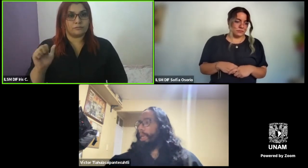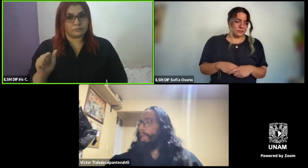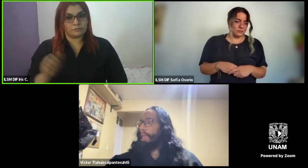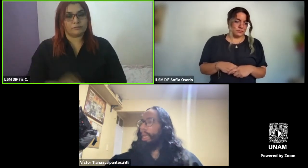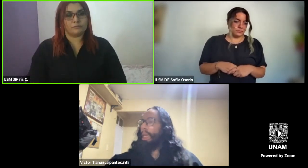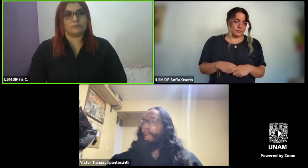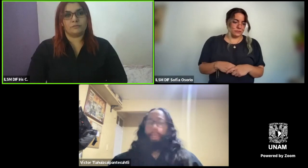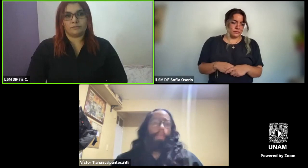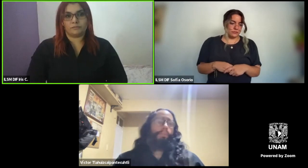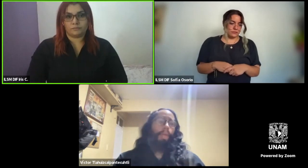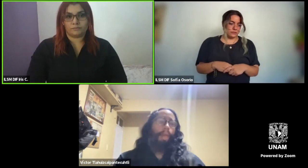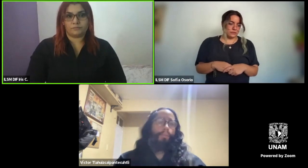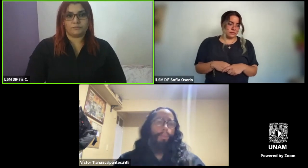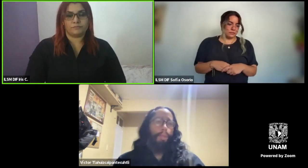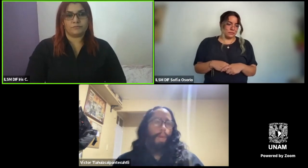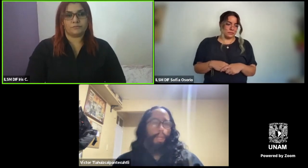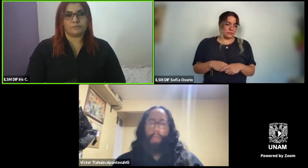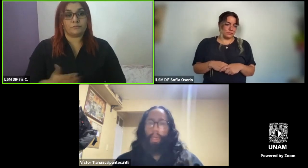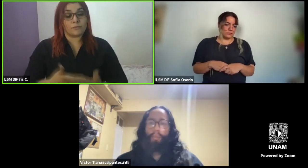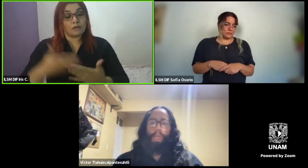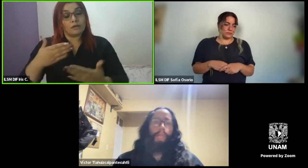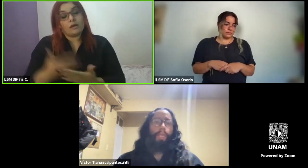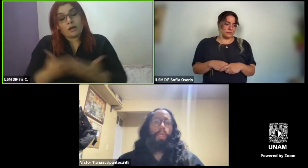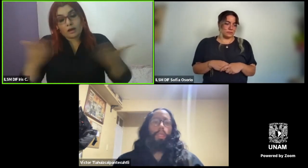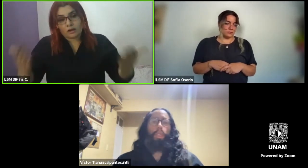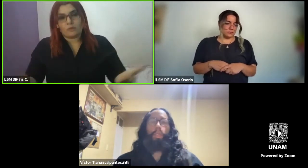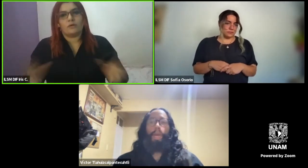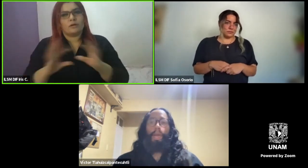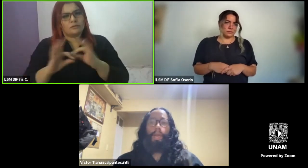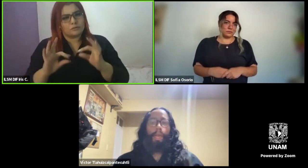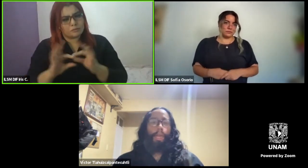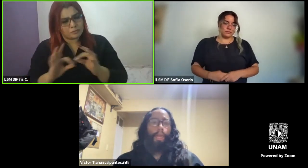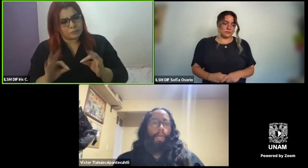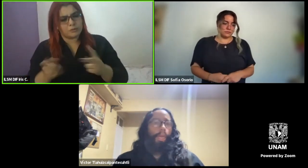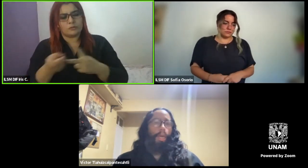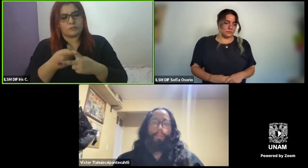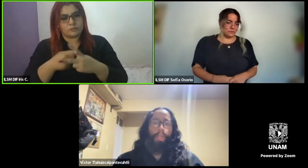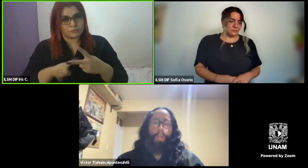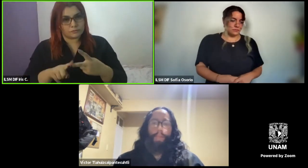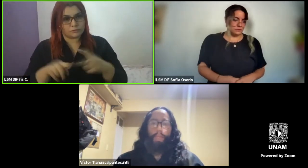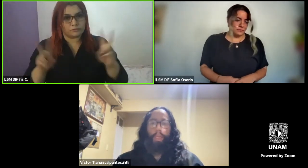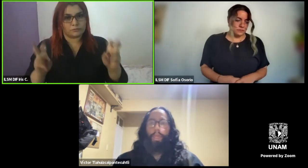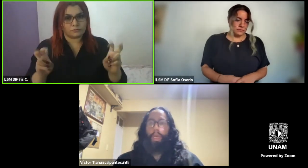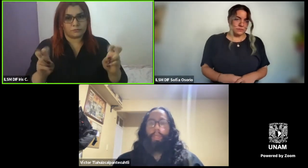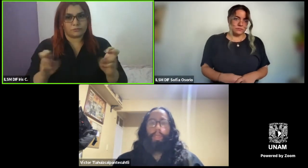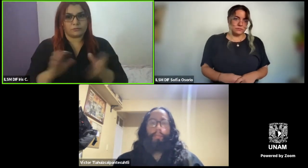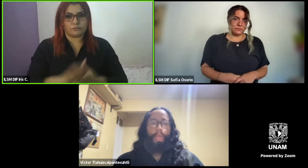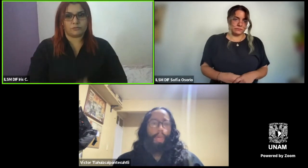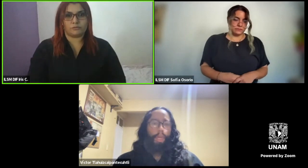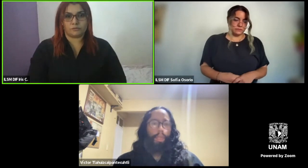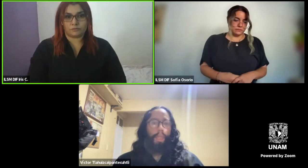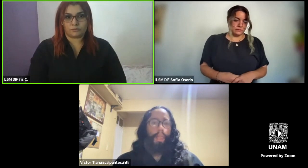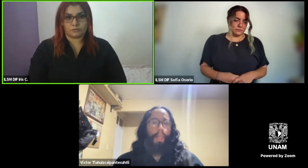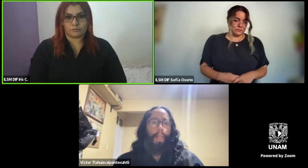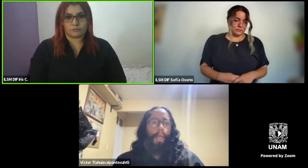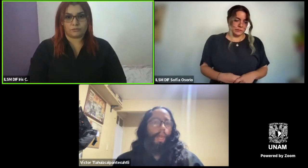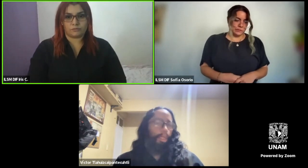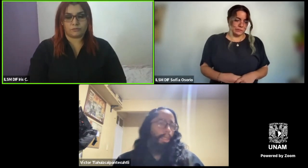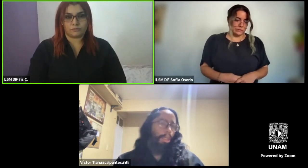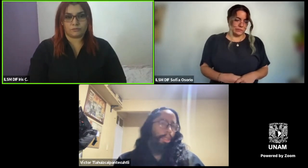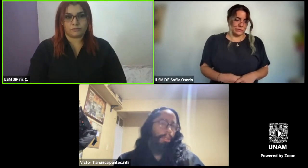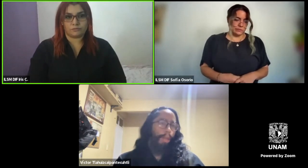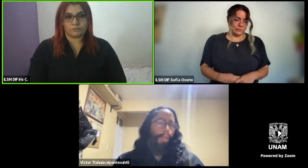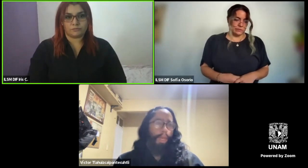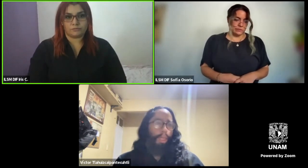hecho este preámbulo, ahora sí ya voy a dar inicio a mi intervención en este seminario.